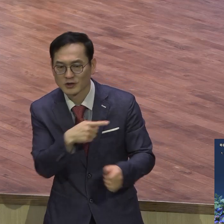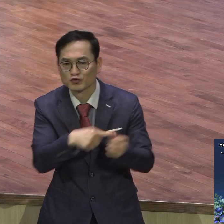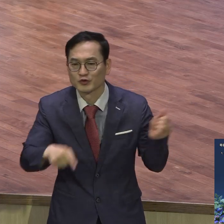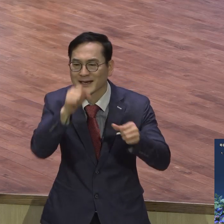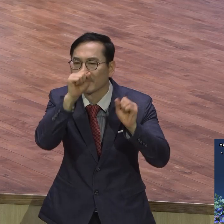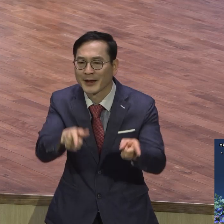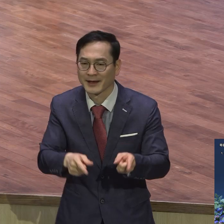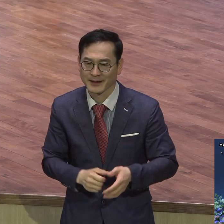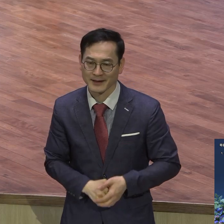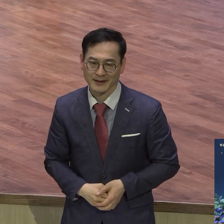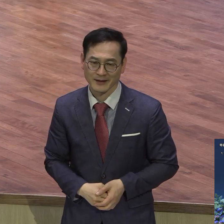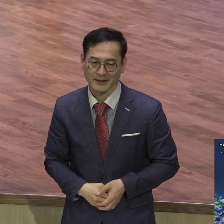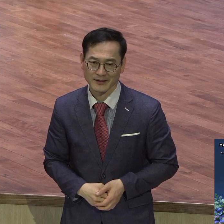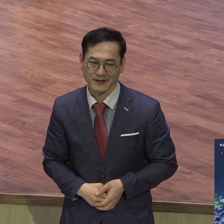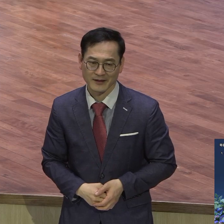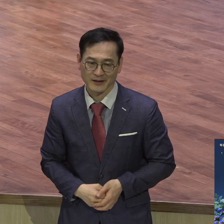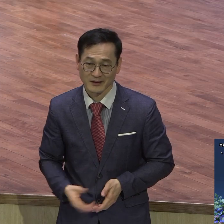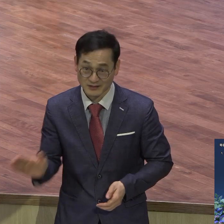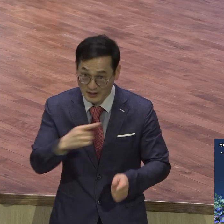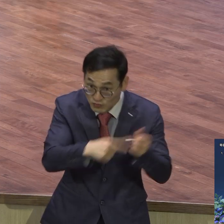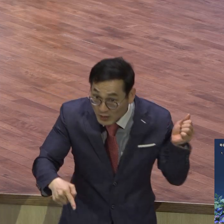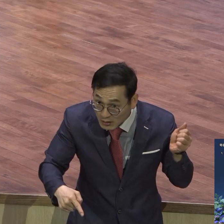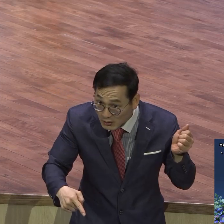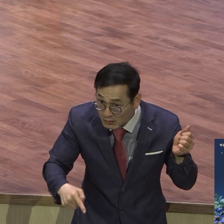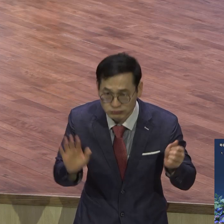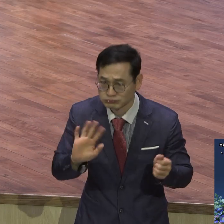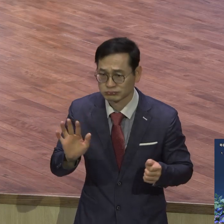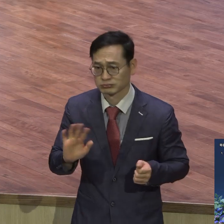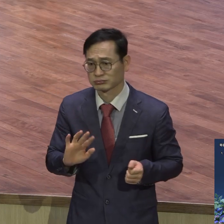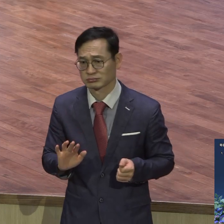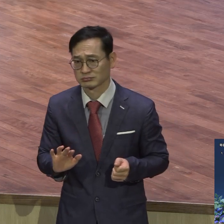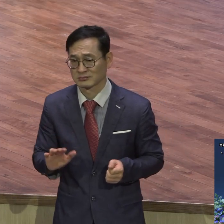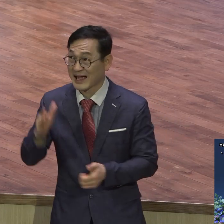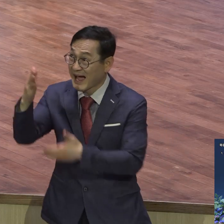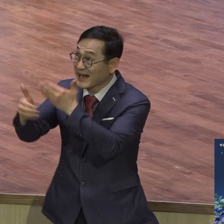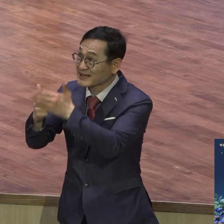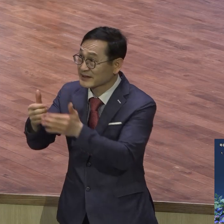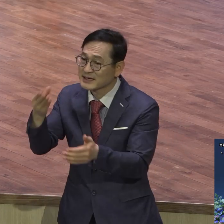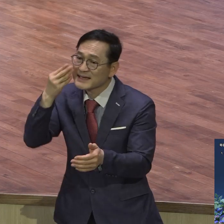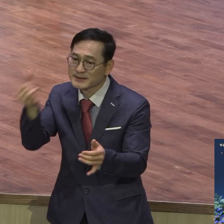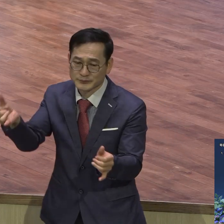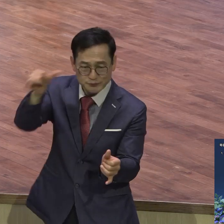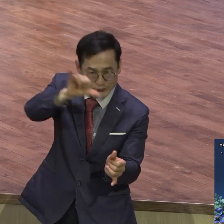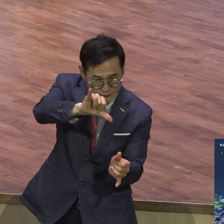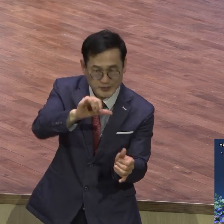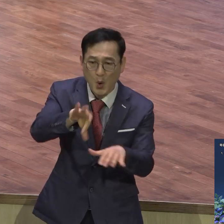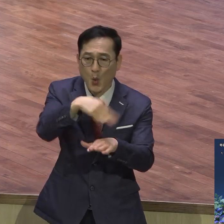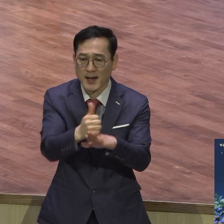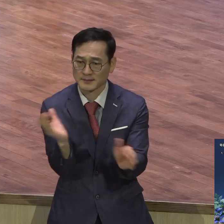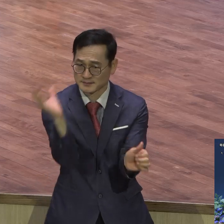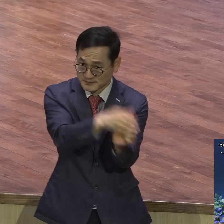복수하지 않았습니다 하나님께서 기름 부으셔온